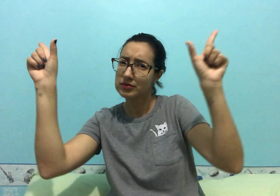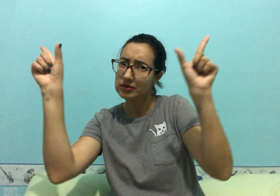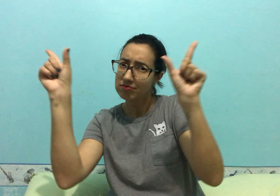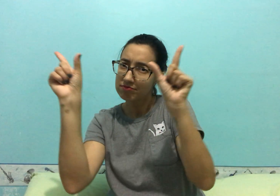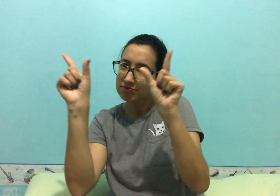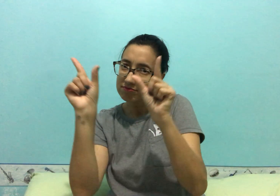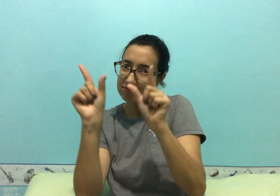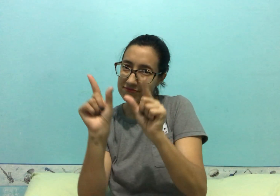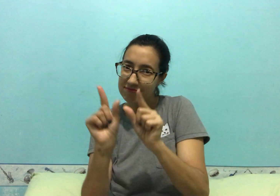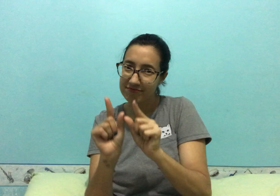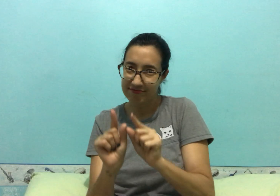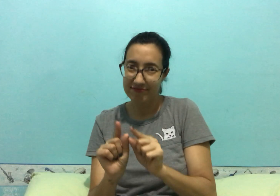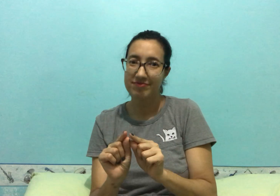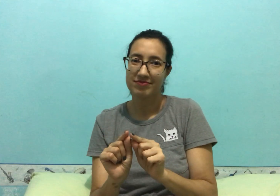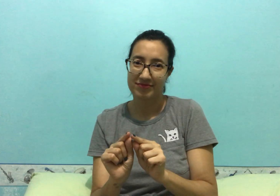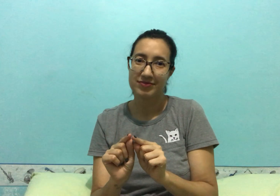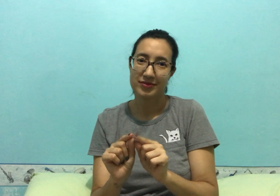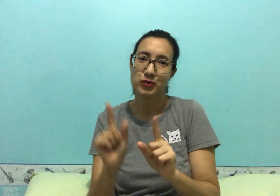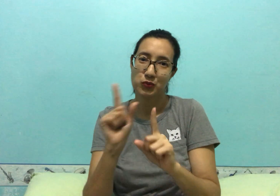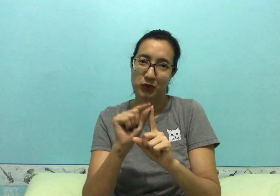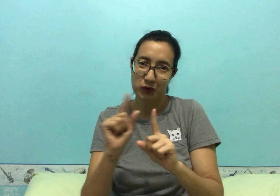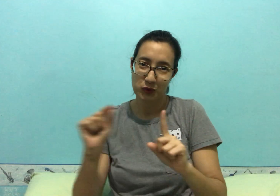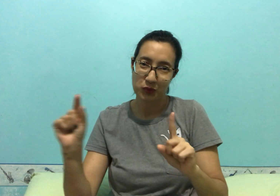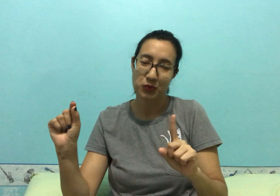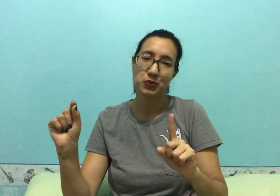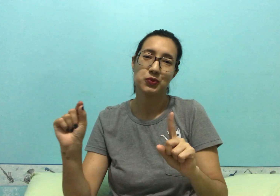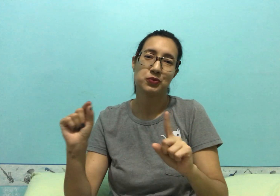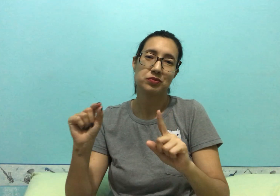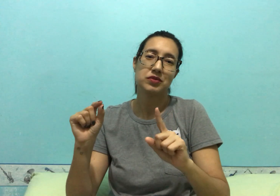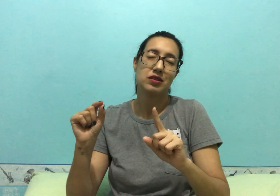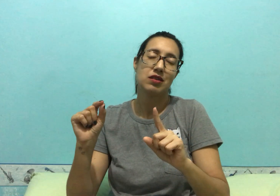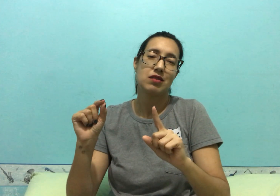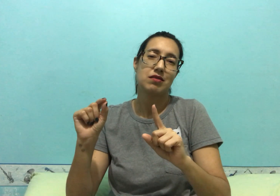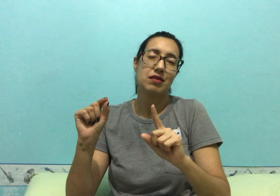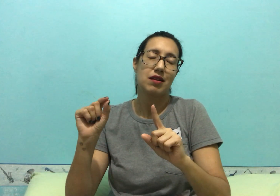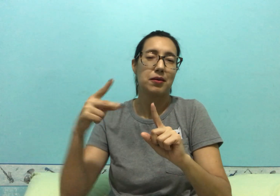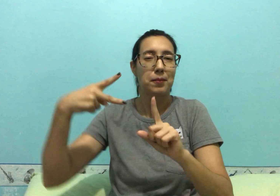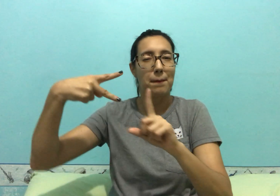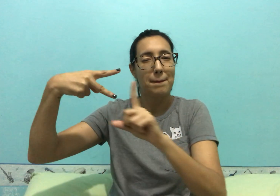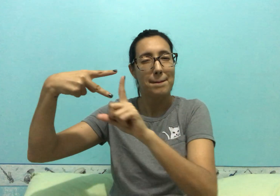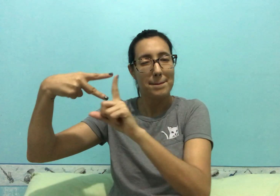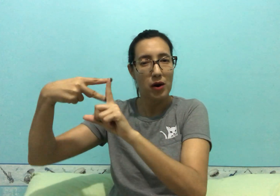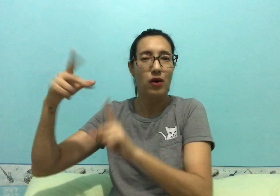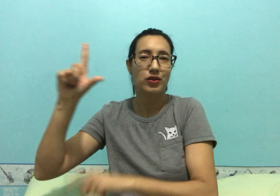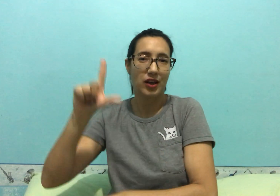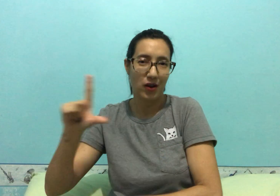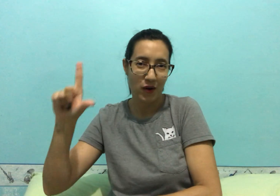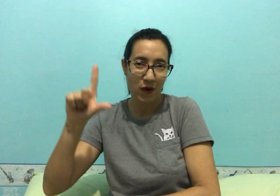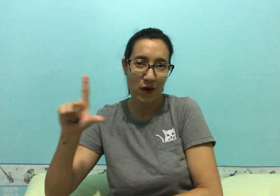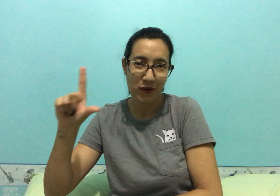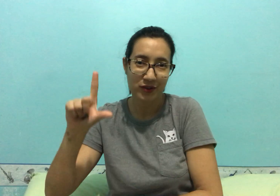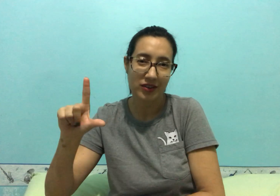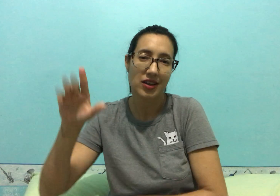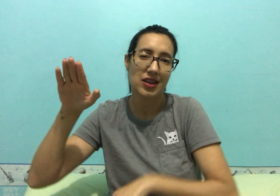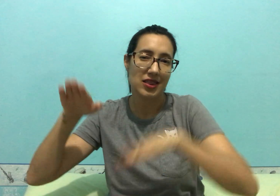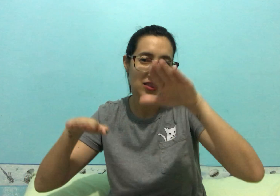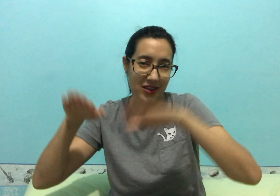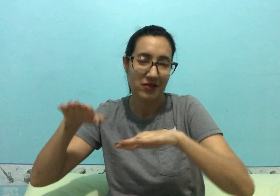seria diminuir seu número de portas lógicas ou os níveis lógicos, né? Utilizando os teoremas booleanos. É o que nós chamamos de